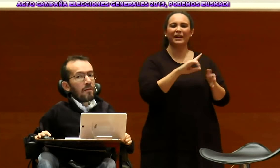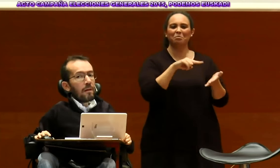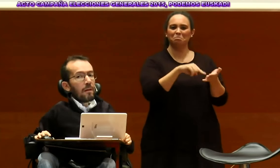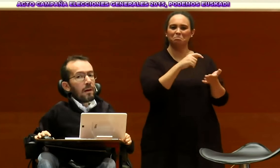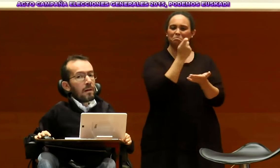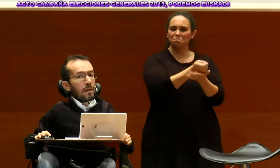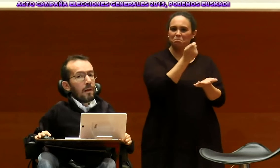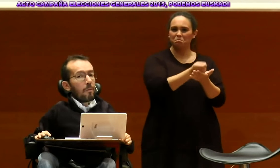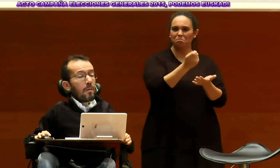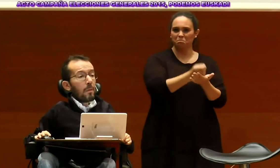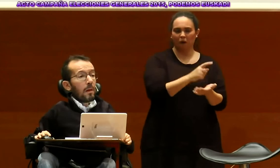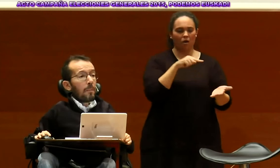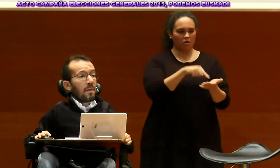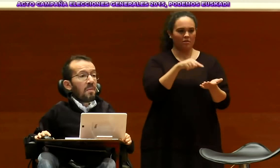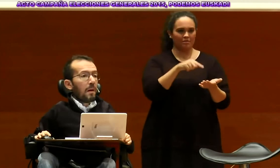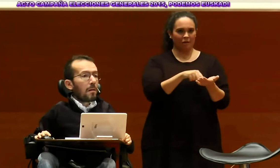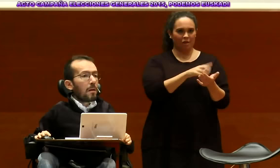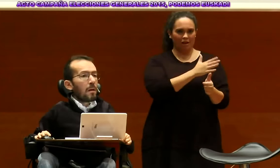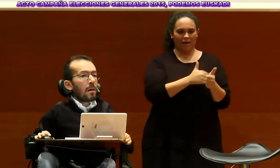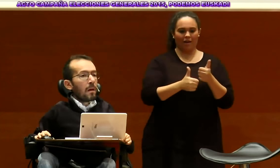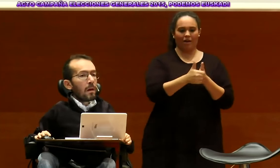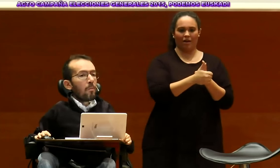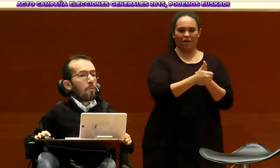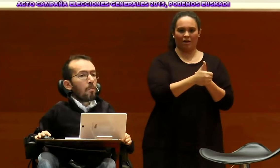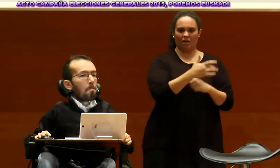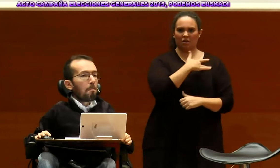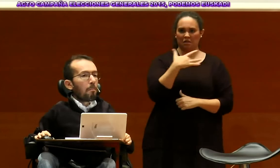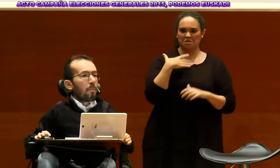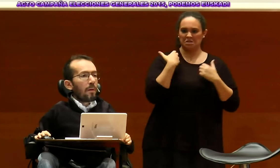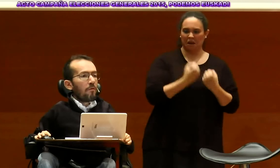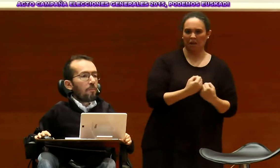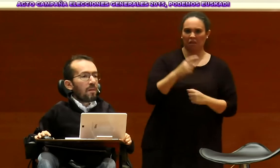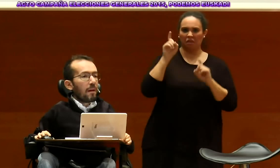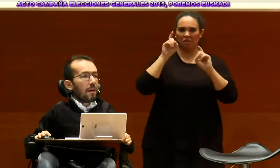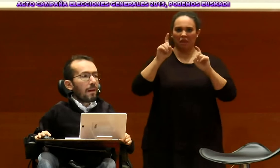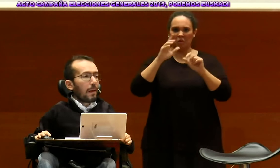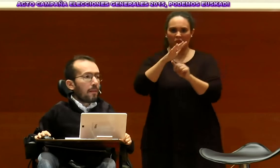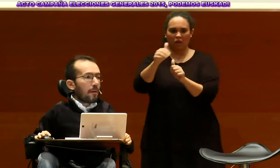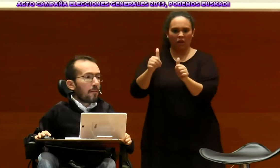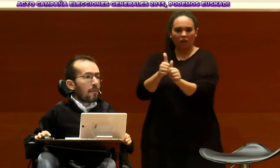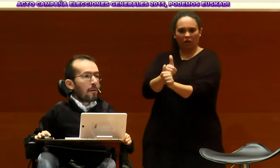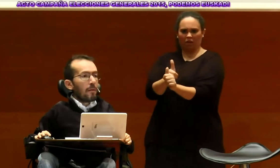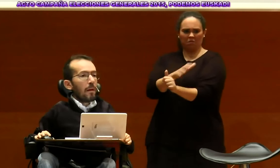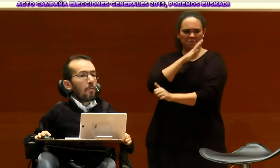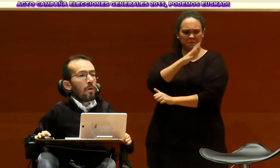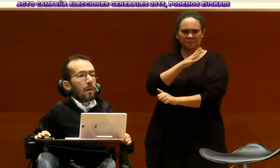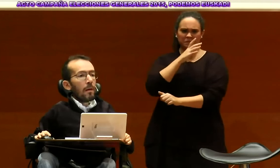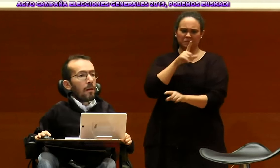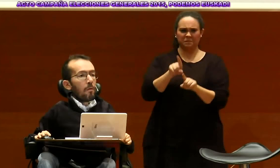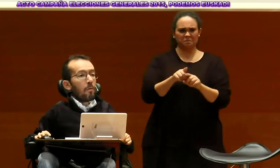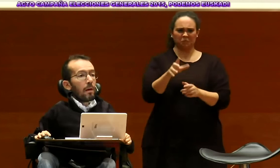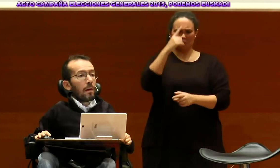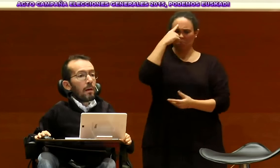de la sanidad, de la educación y la dependencia. Y uno puede sospechar que quizás tiene algo que